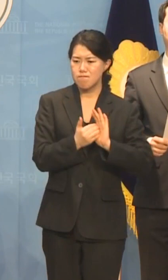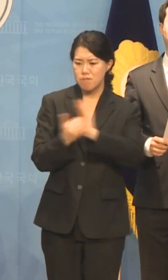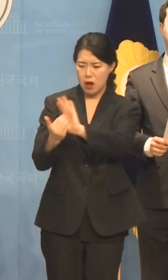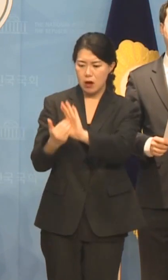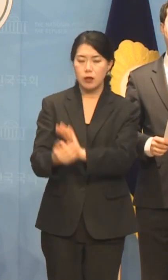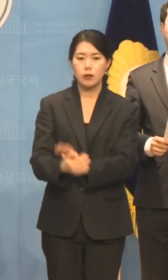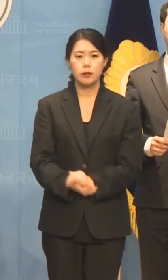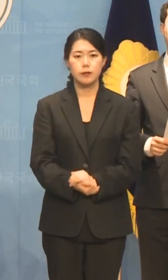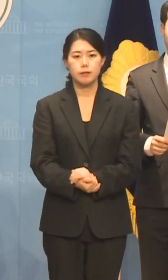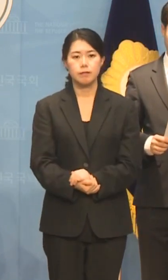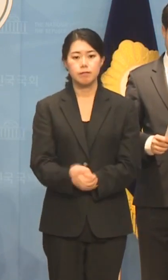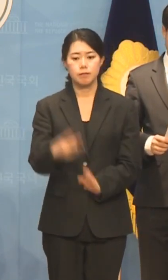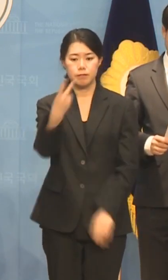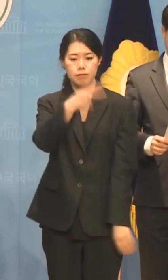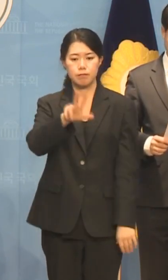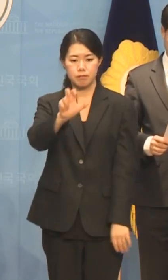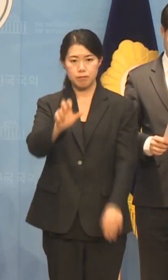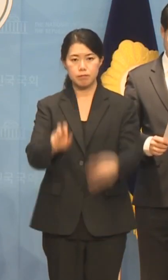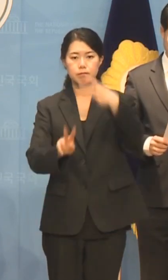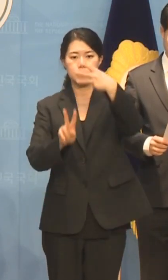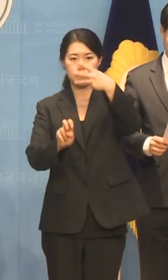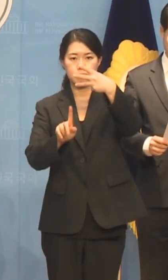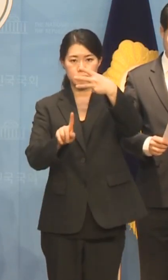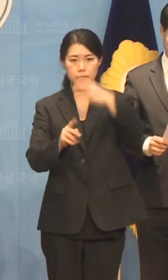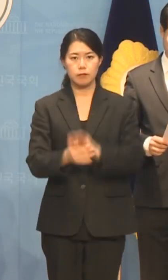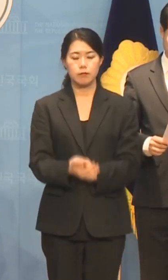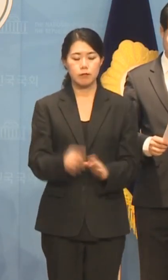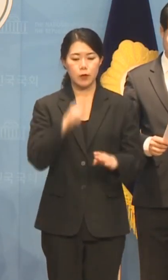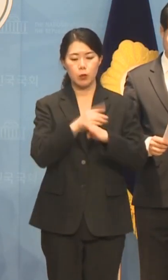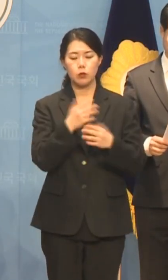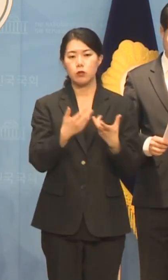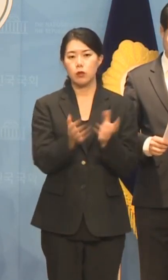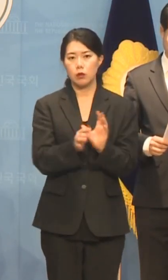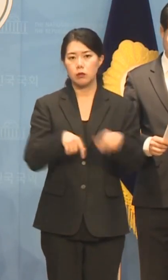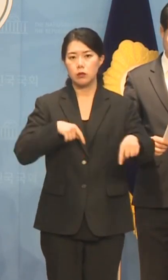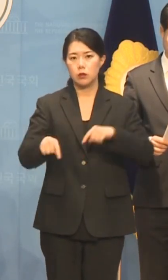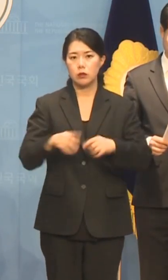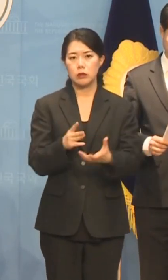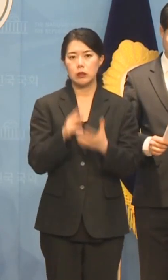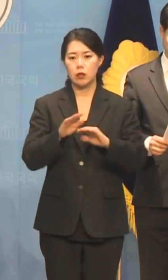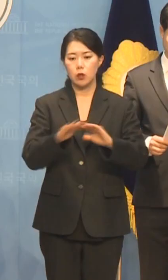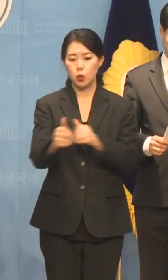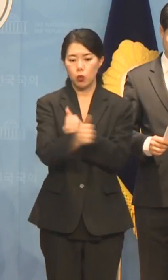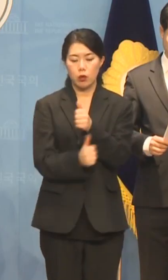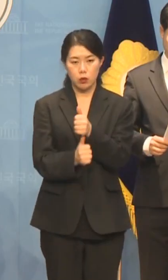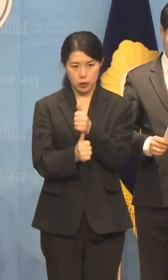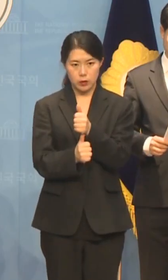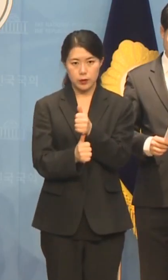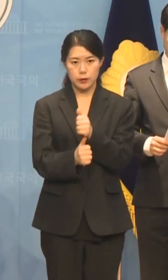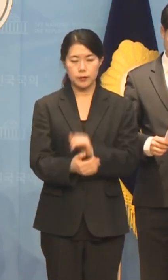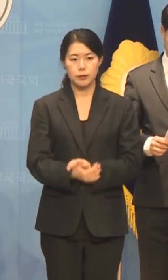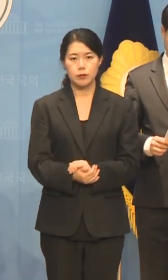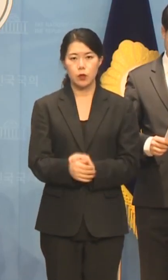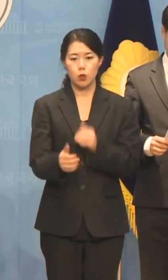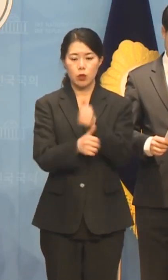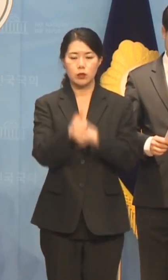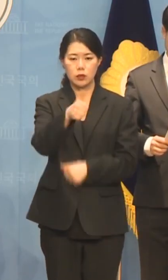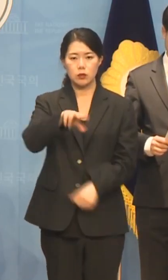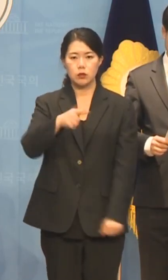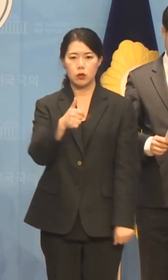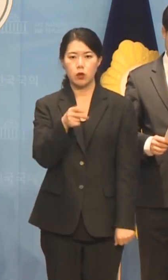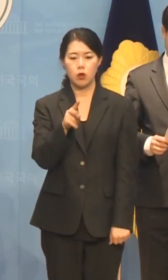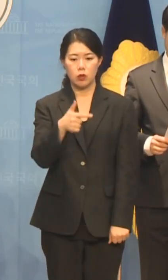싸울 것이다. 2025년 3월 21일 더불어민주당 정치테러대책위원회 위원장